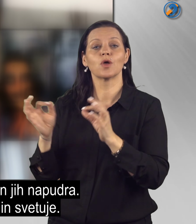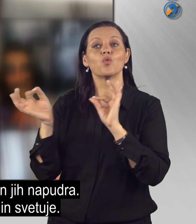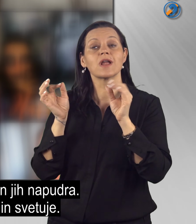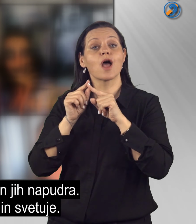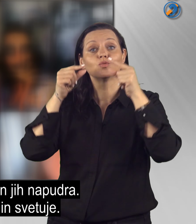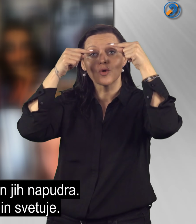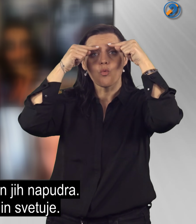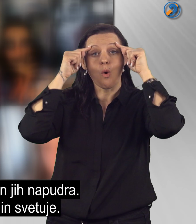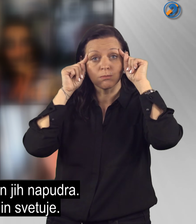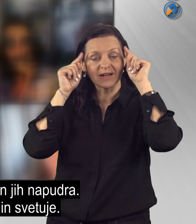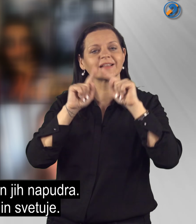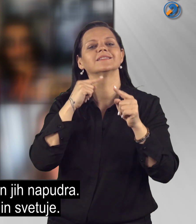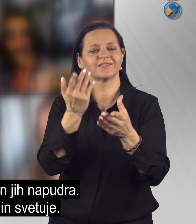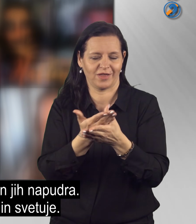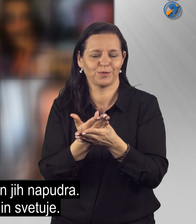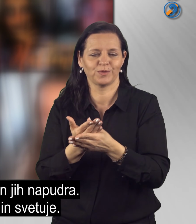Ureja tudi obrvi in svetuje.